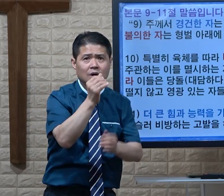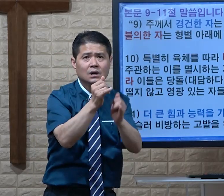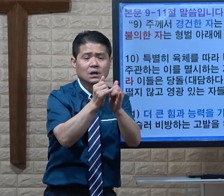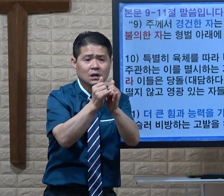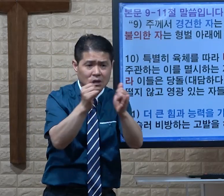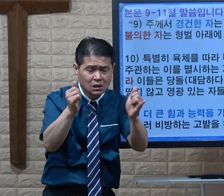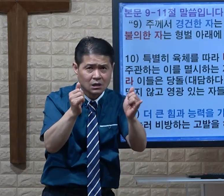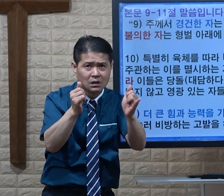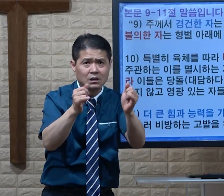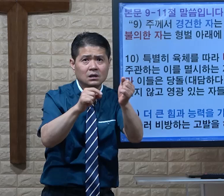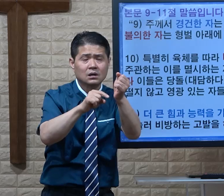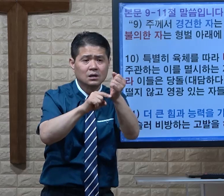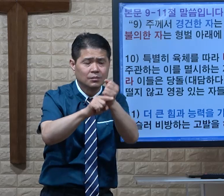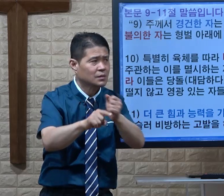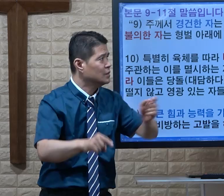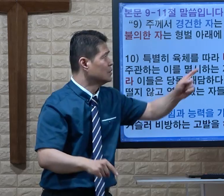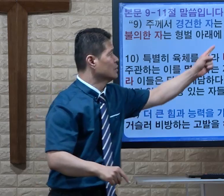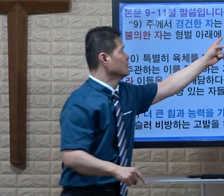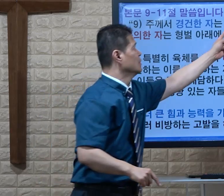구절에 주께서 경건한 자는